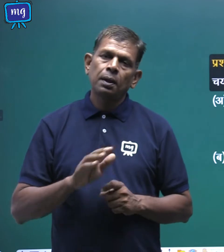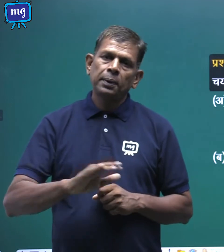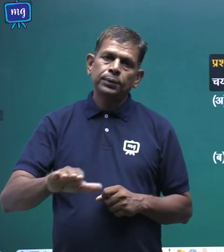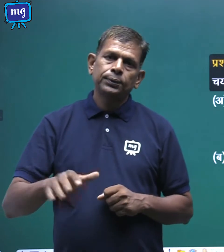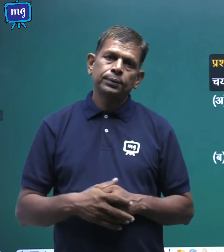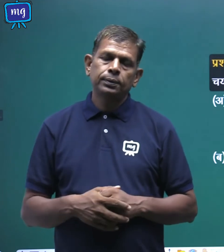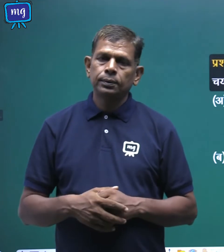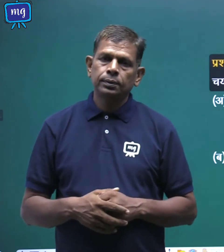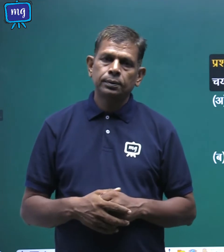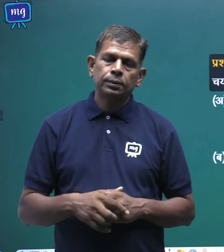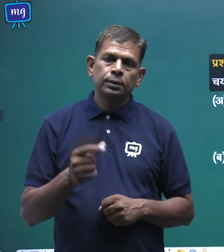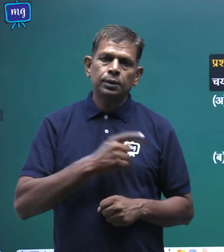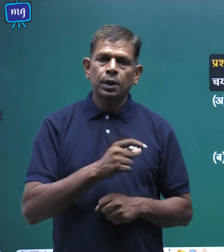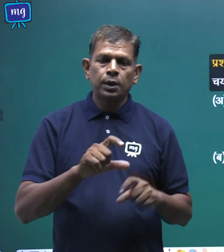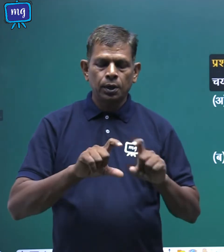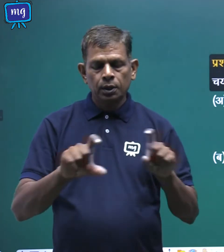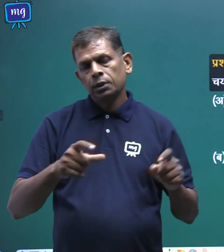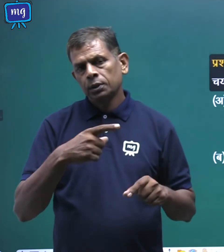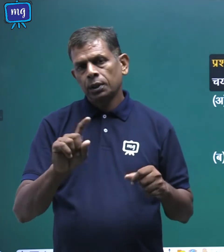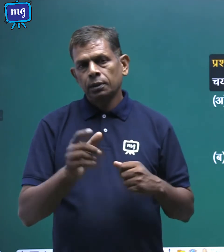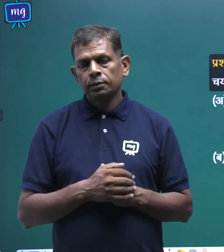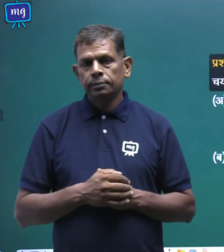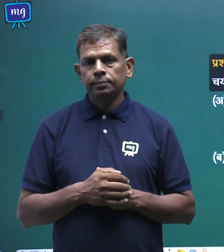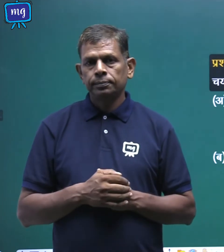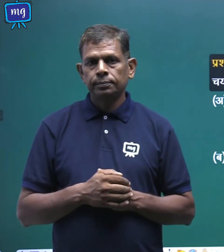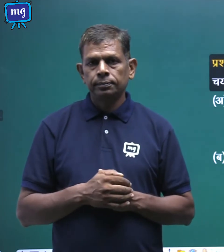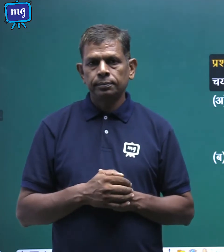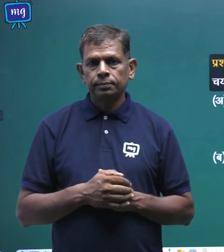बच्चों, क्या ये कथन सही है?